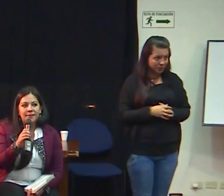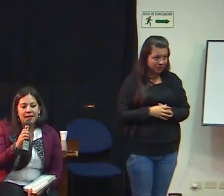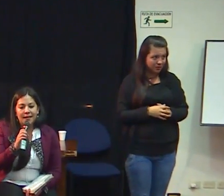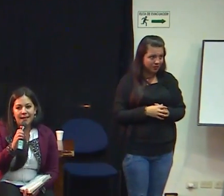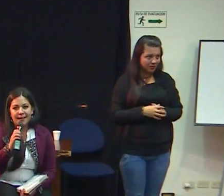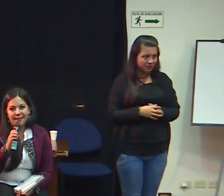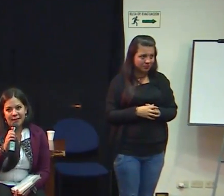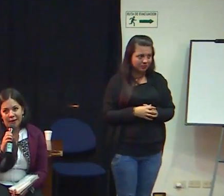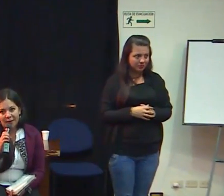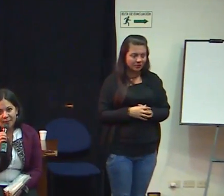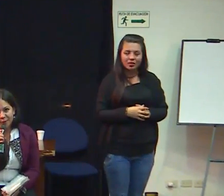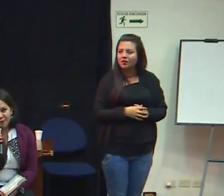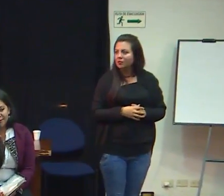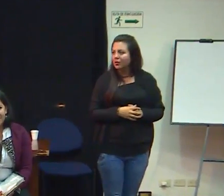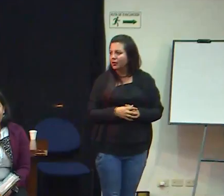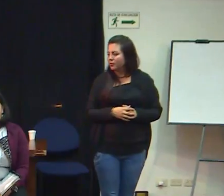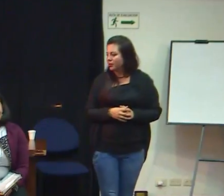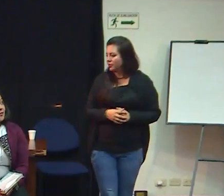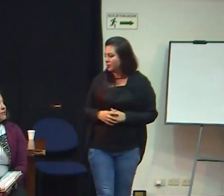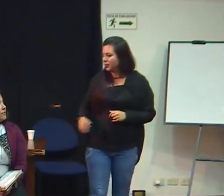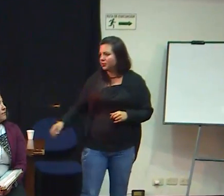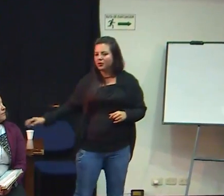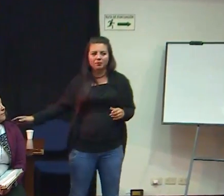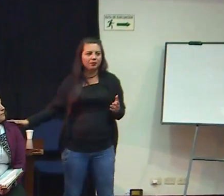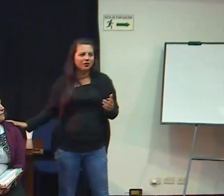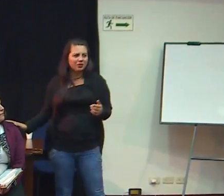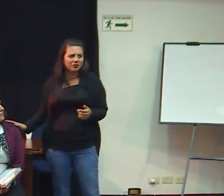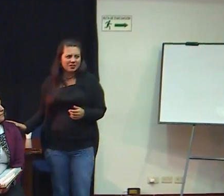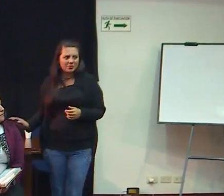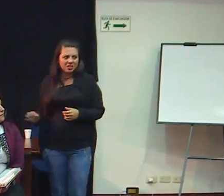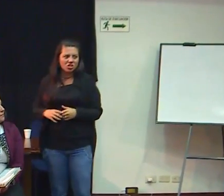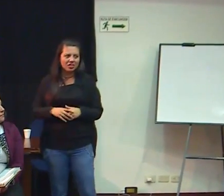Bueno, ya damos continuación.